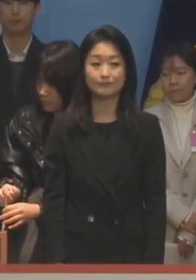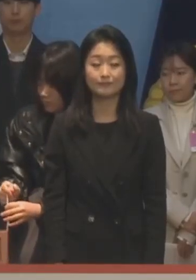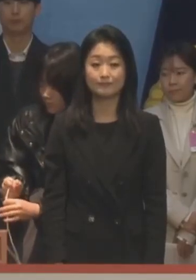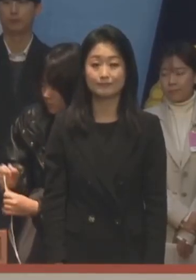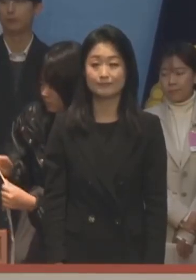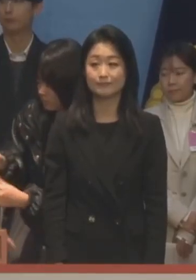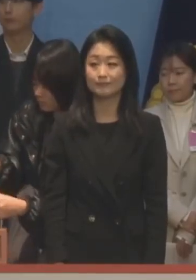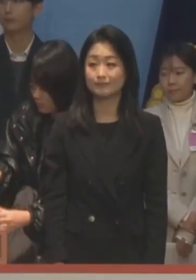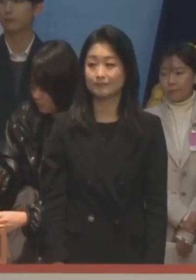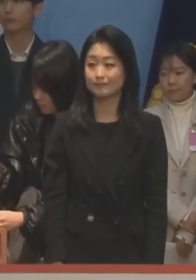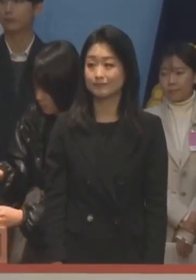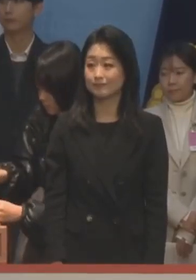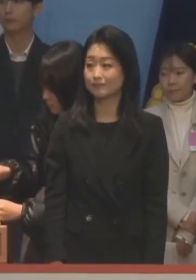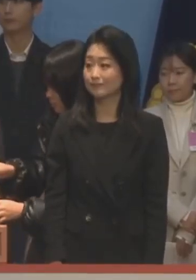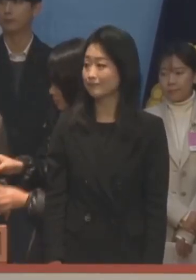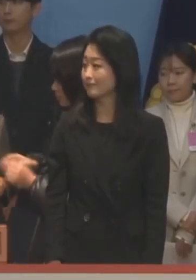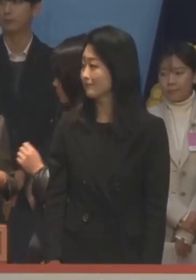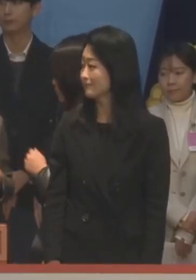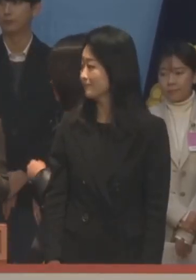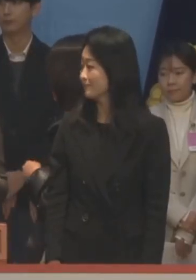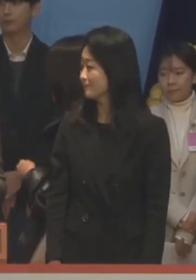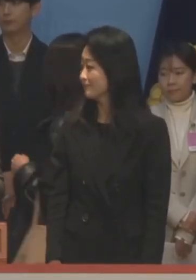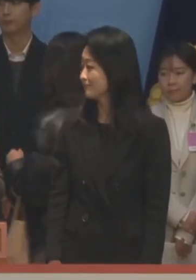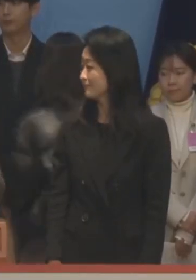더 올리세요.